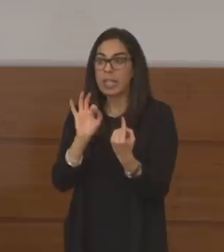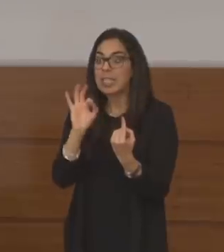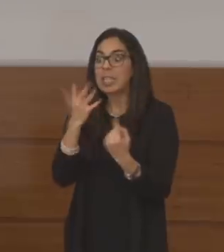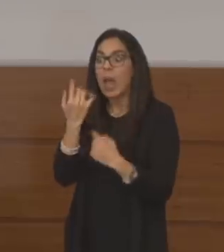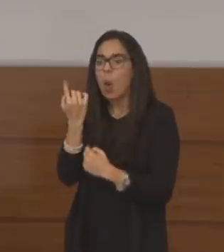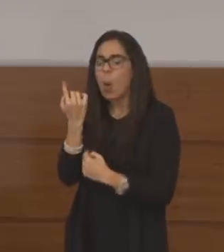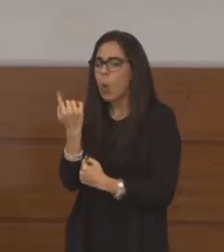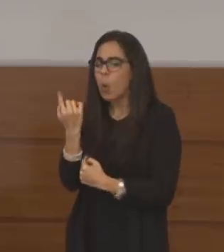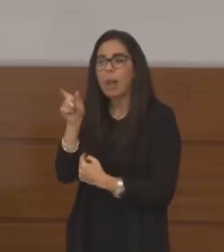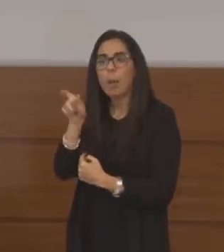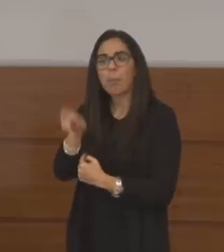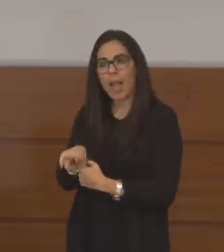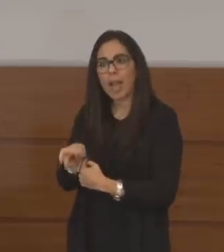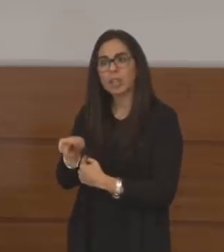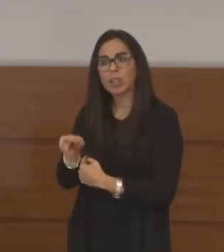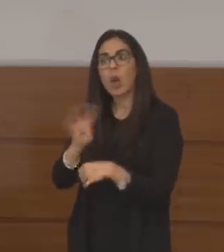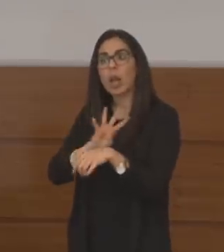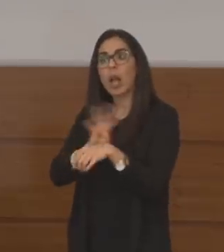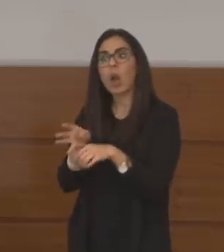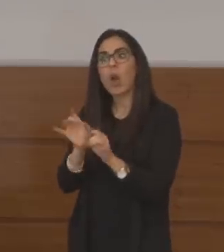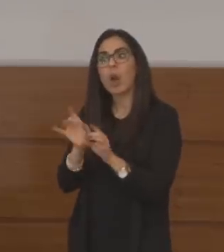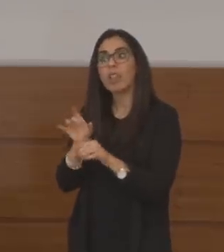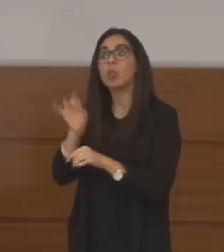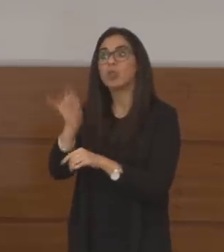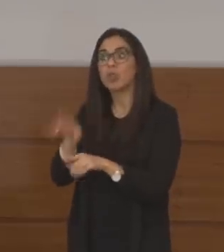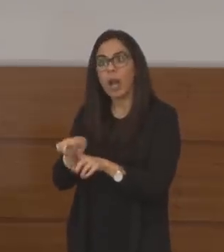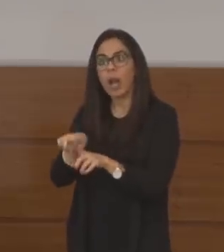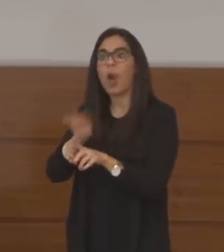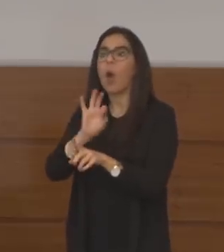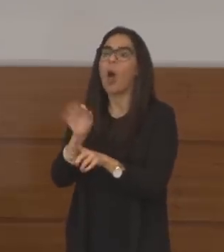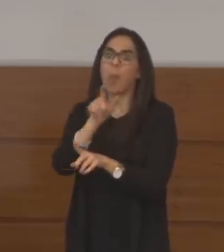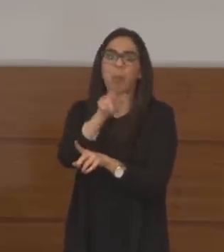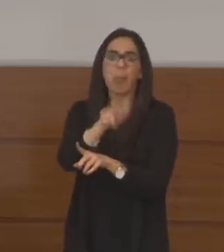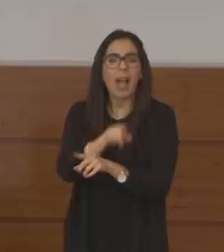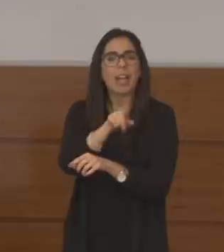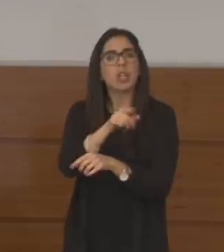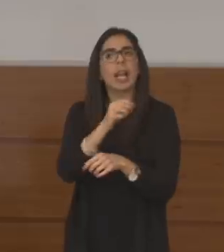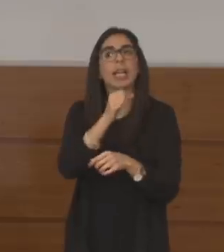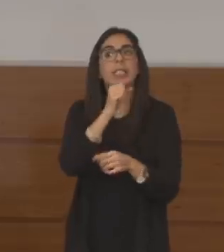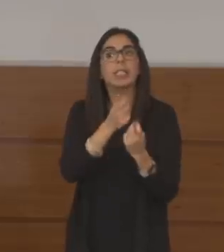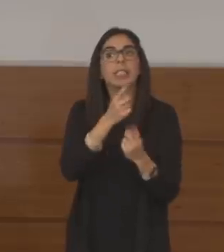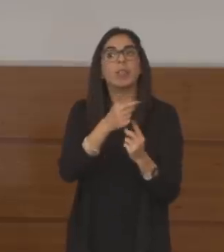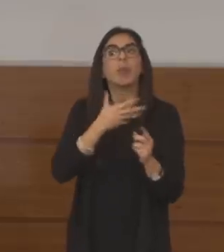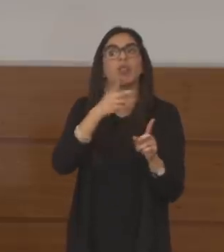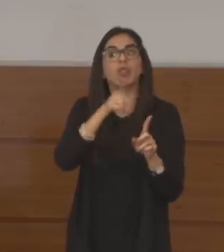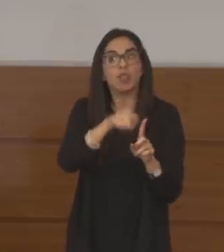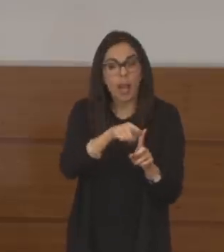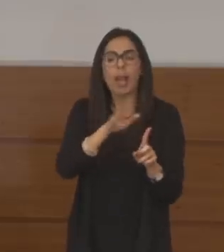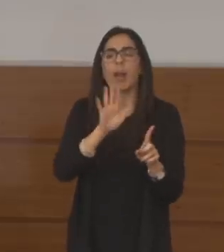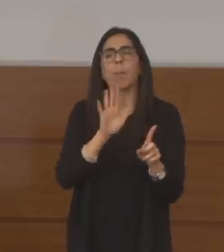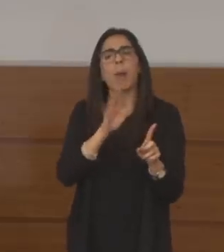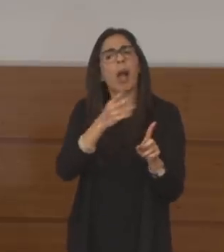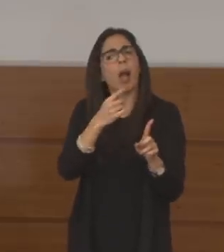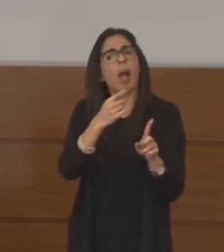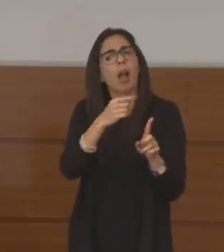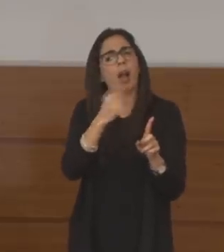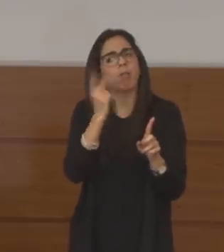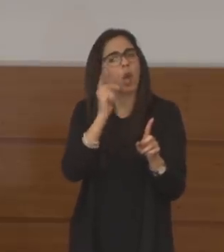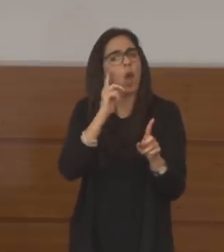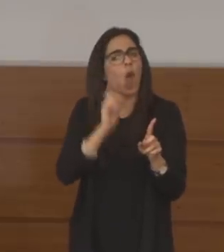positiva o se c'è una persona che ha dei sintomi e non sa ancora di essere positivo una parte significativa